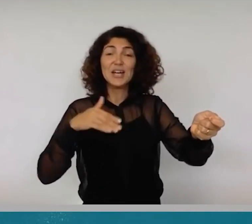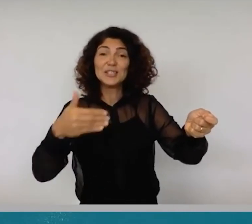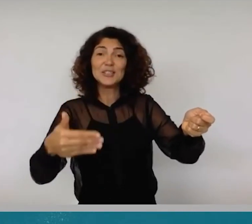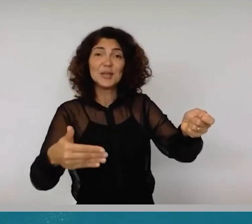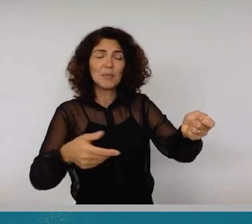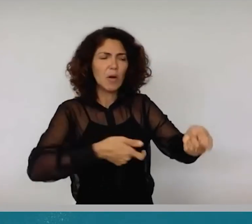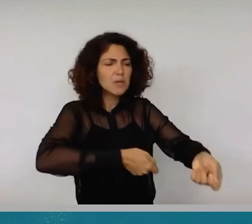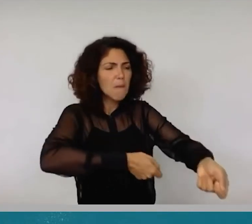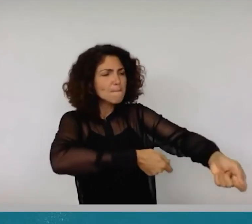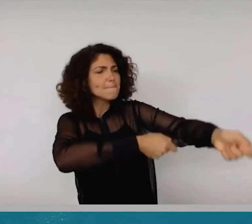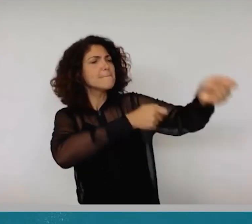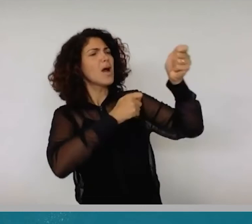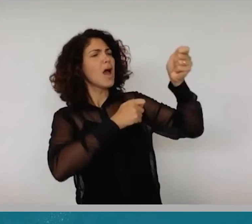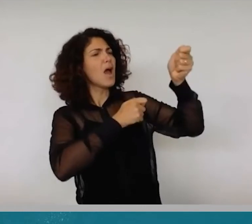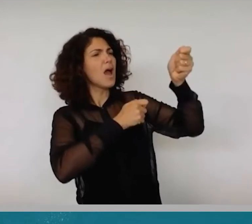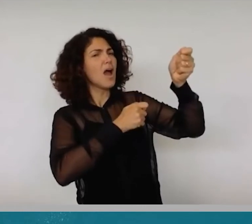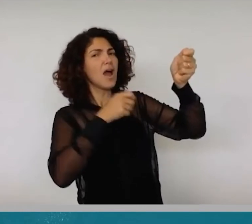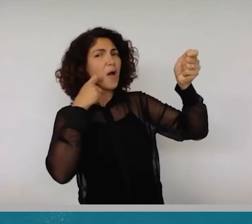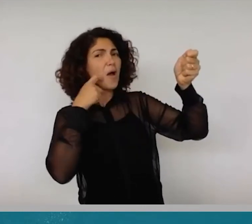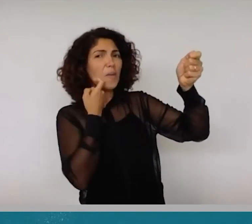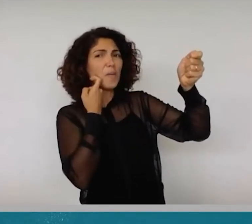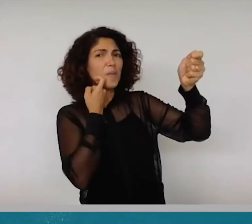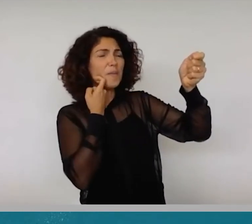Ele fica todo alegre.